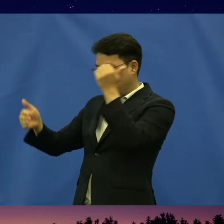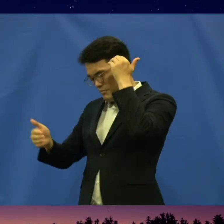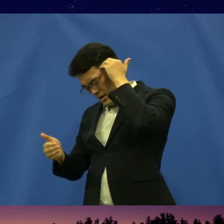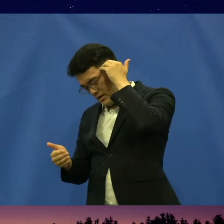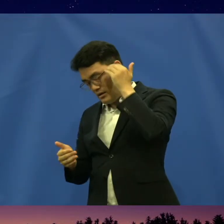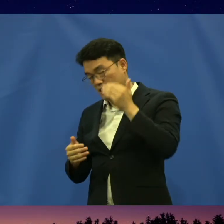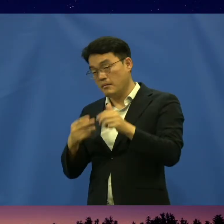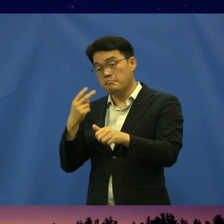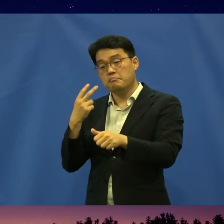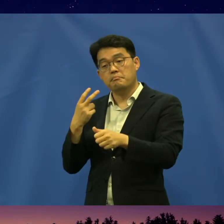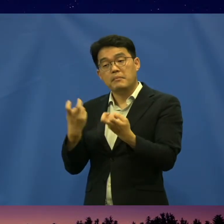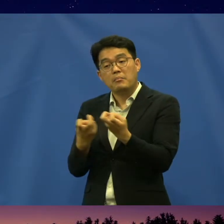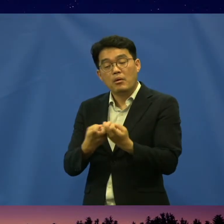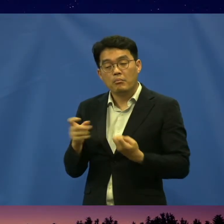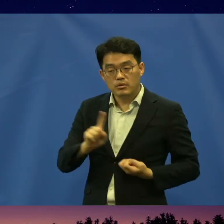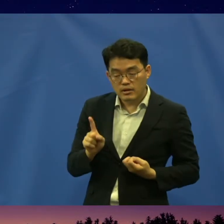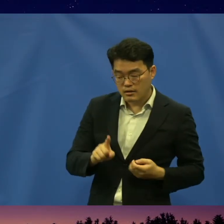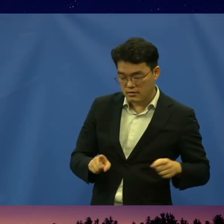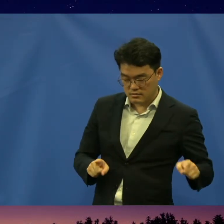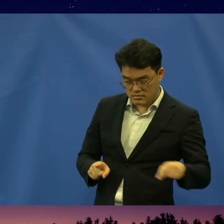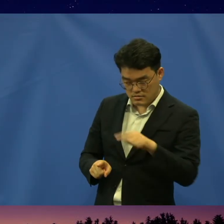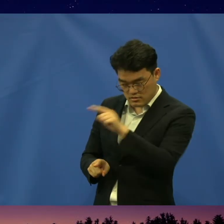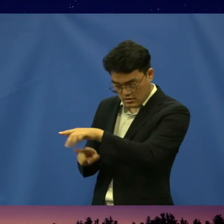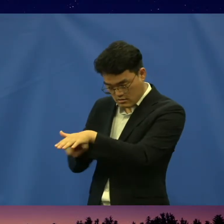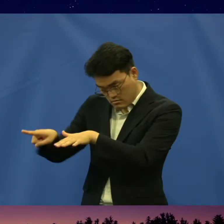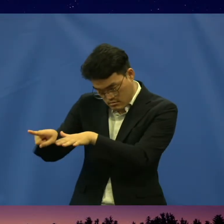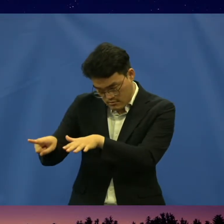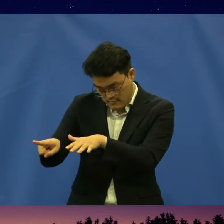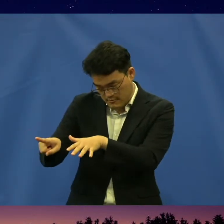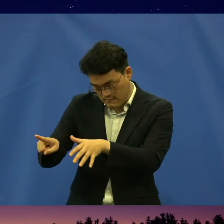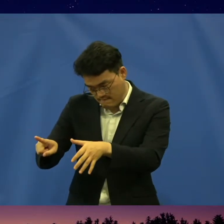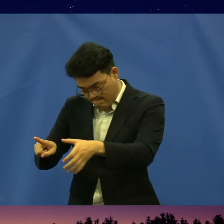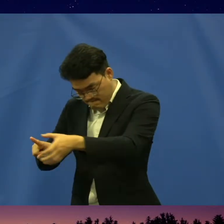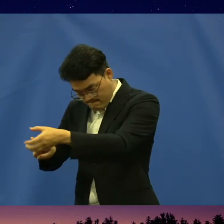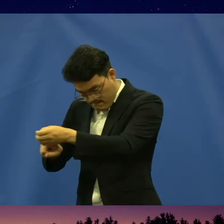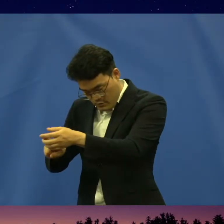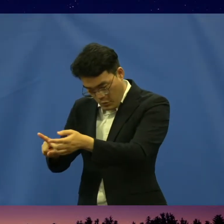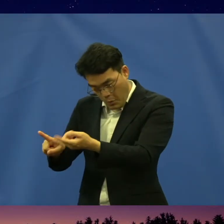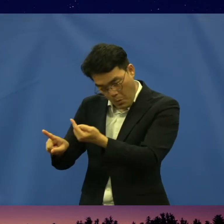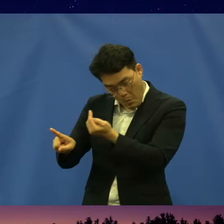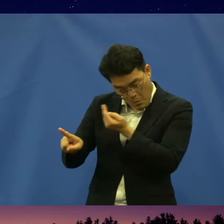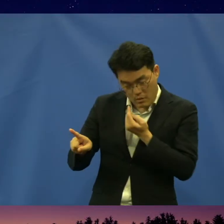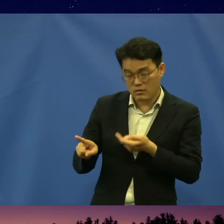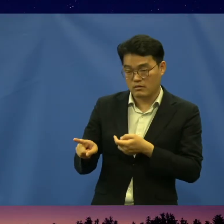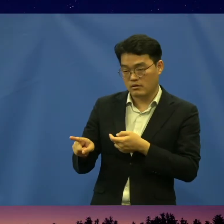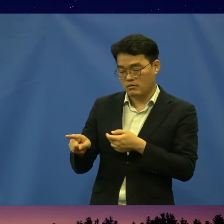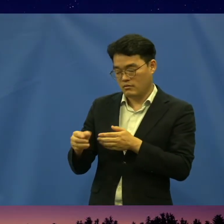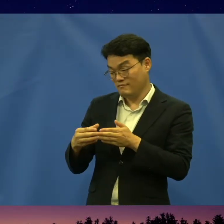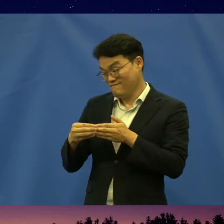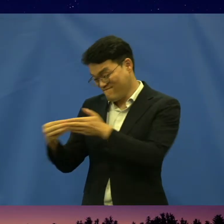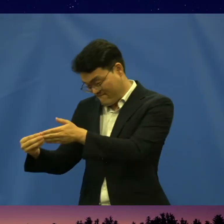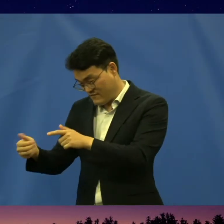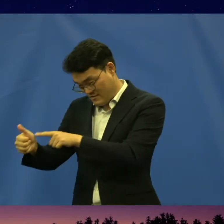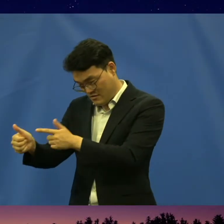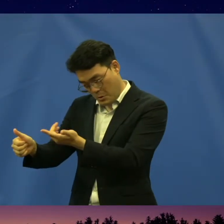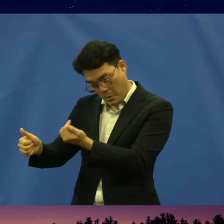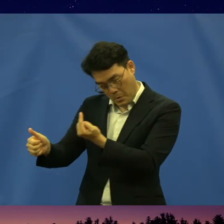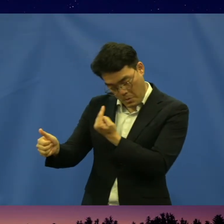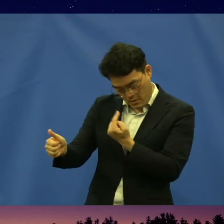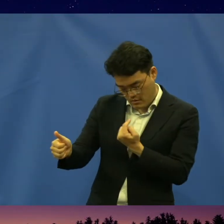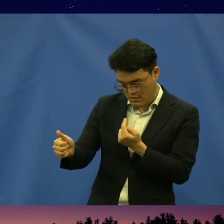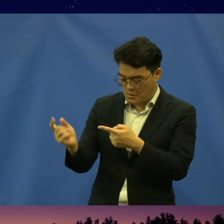여러분, 하나님도 사람에게 관심이 있지만 마귀도 사람에게 관심이 있어. 키퍼슨에게 관심이 있어.